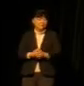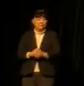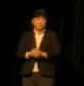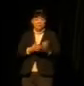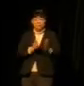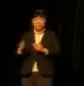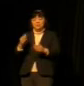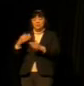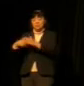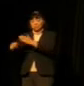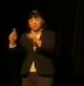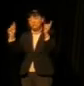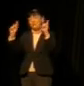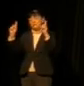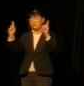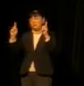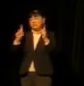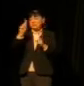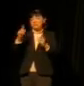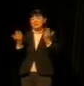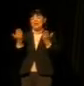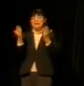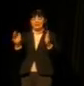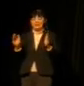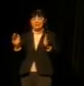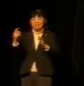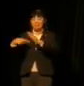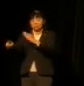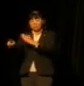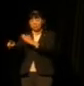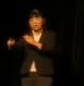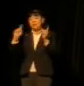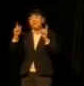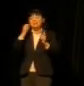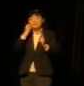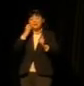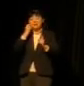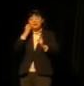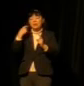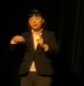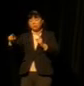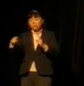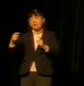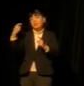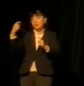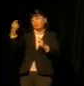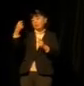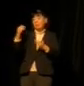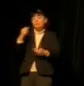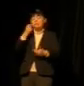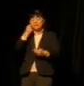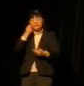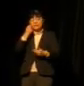ですけども、1学期は外で遊べませんでした。外での授業もできない。と、登下校は長袖